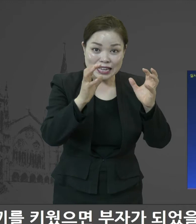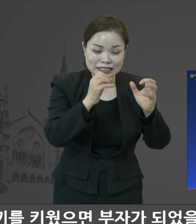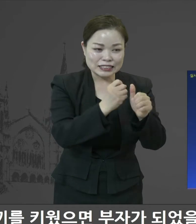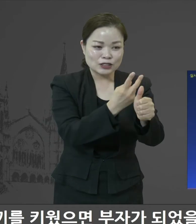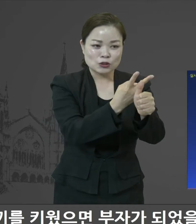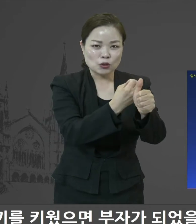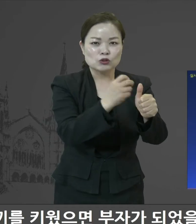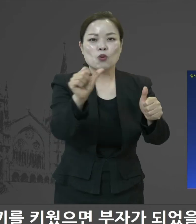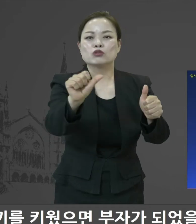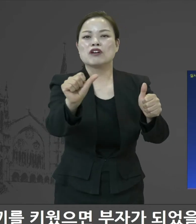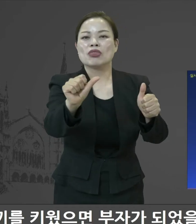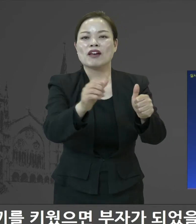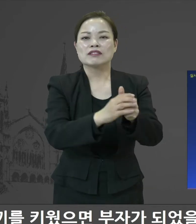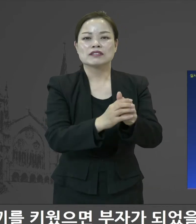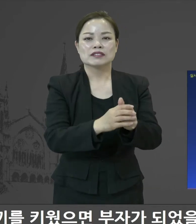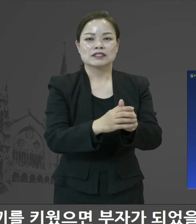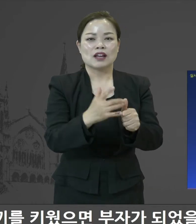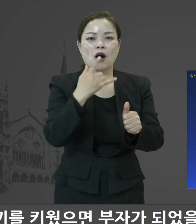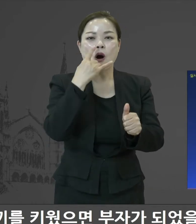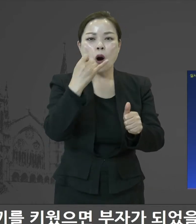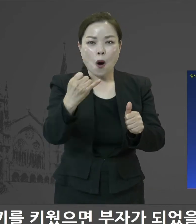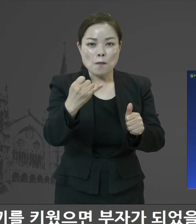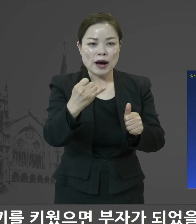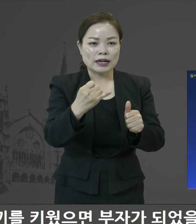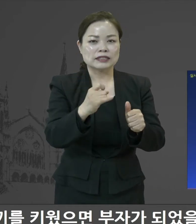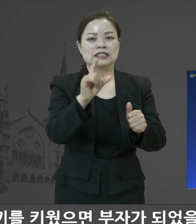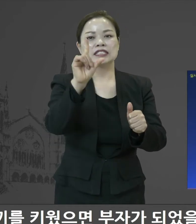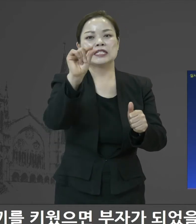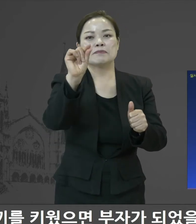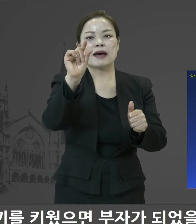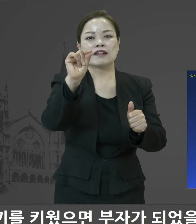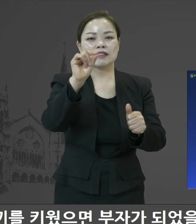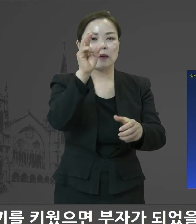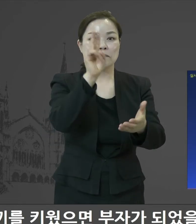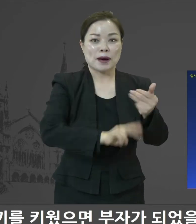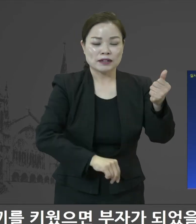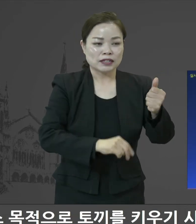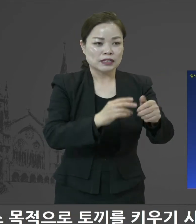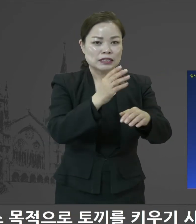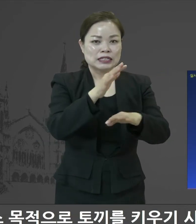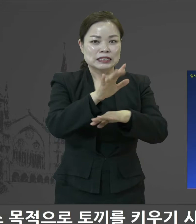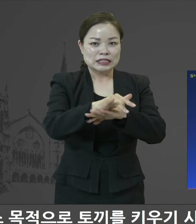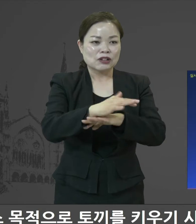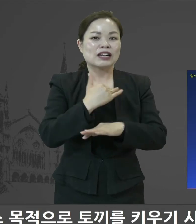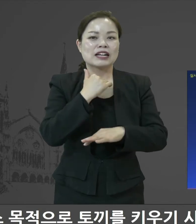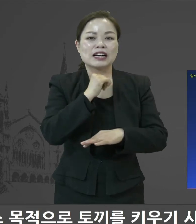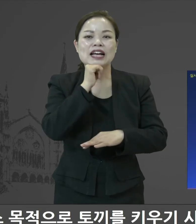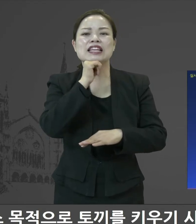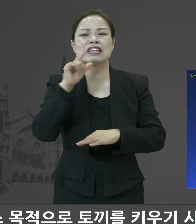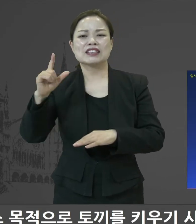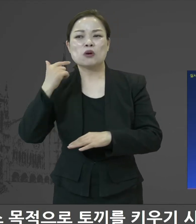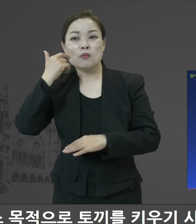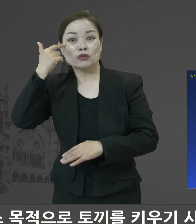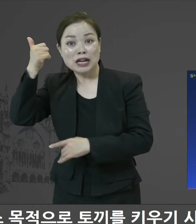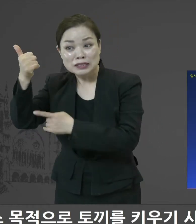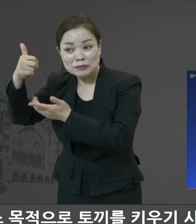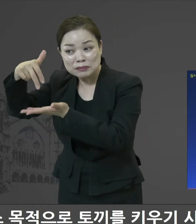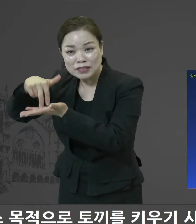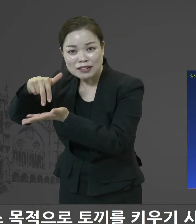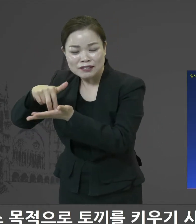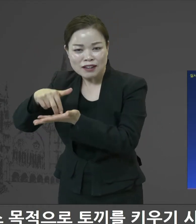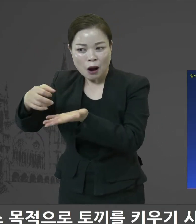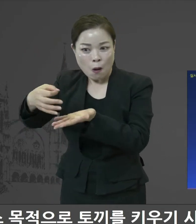5,000원, 어미 토끼 한 마리는 1만 원에 팔았으니까 시골에서 가난하게 살던 저에게는 매우